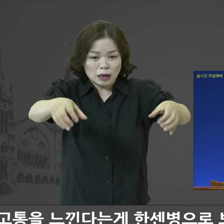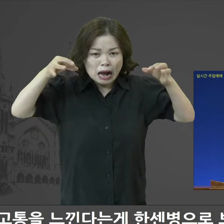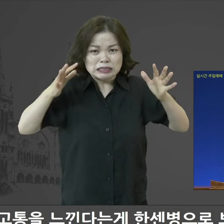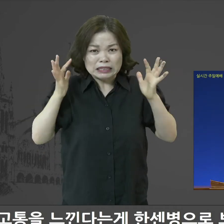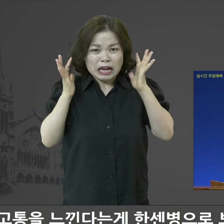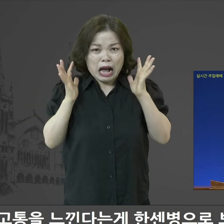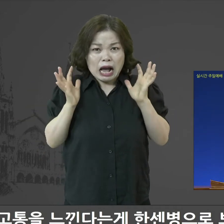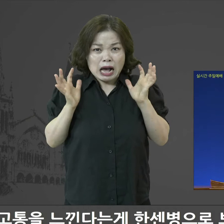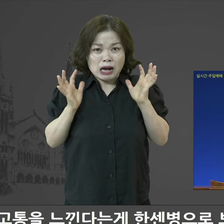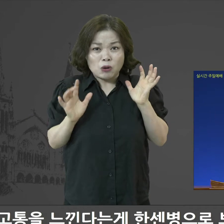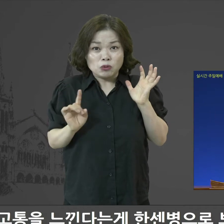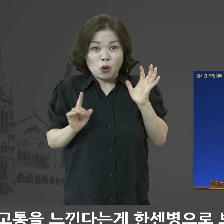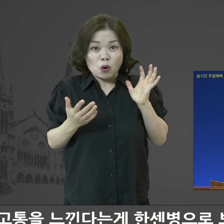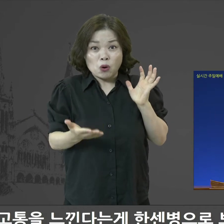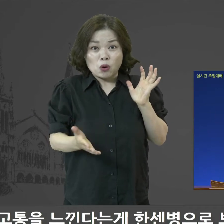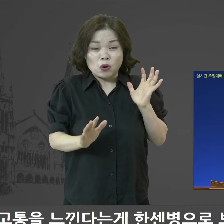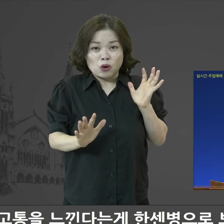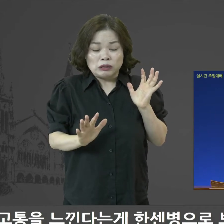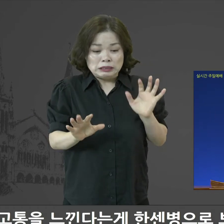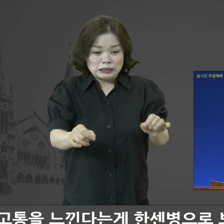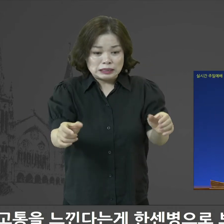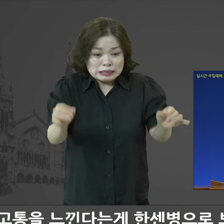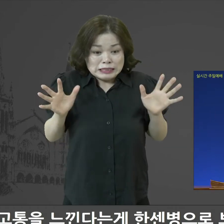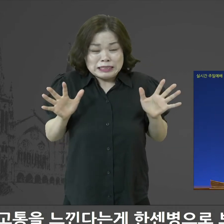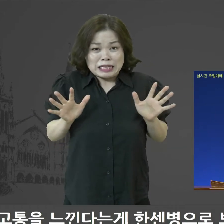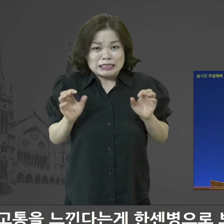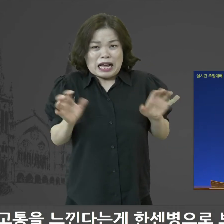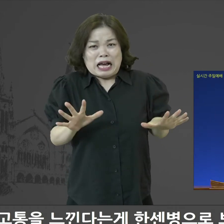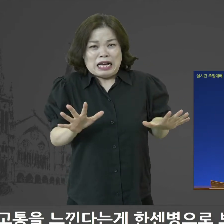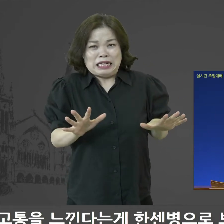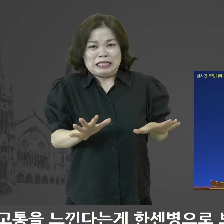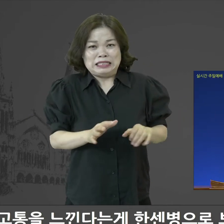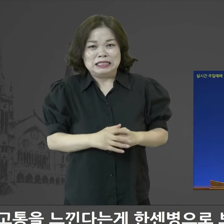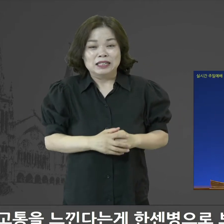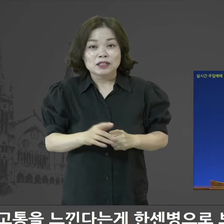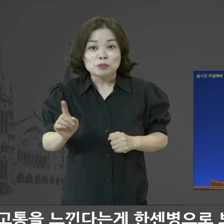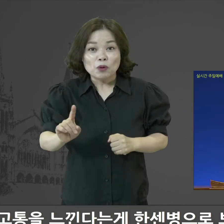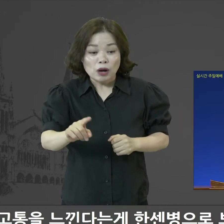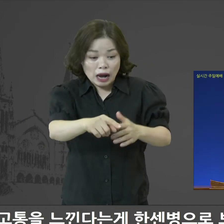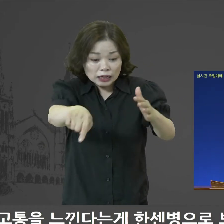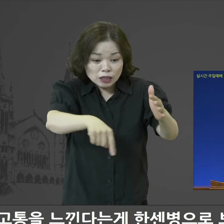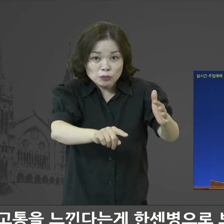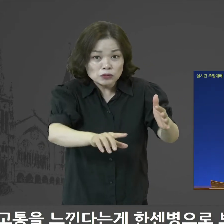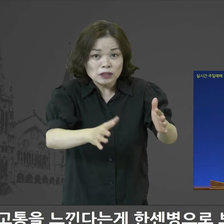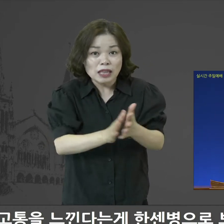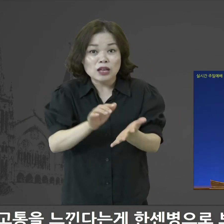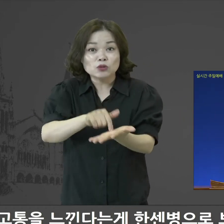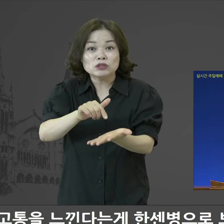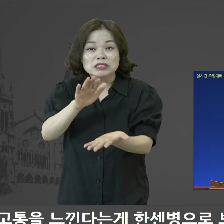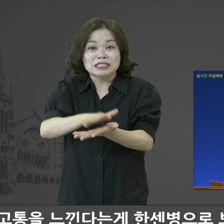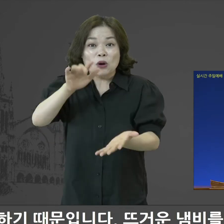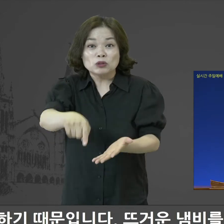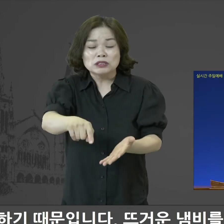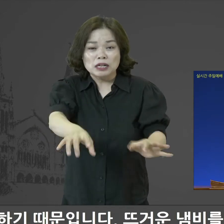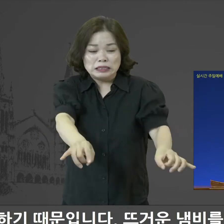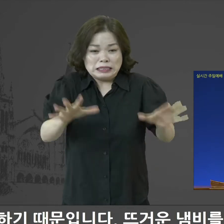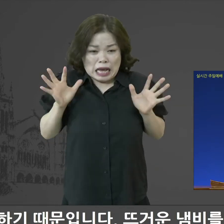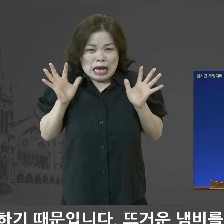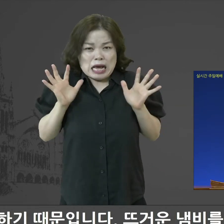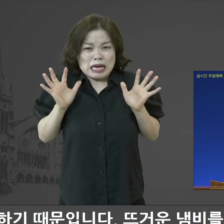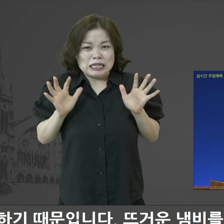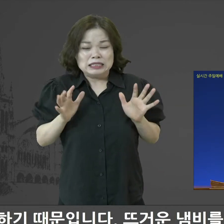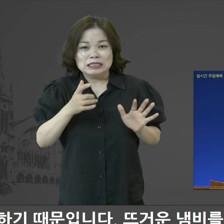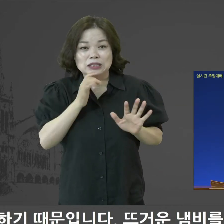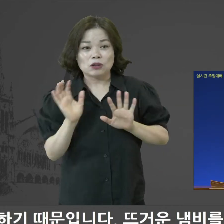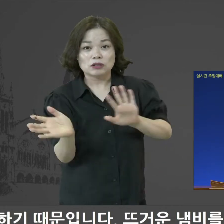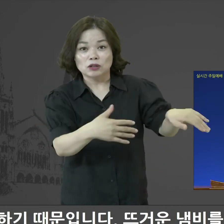느끼죠. 어떻게 하시겠습니까? 아, 뜨거워, 던지죠. 그 안에 뭐가 있든지 간에 내 손이 뜨거우니까 던져버리죠.